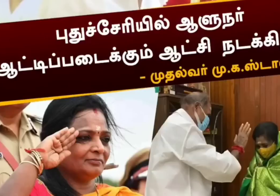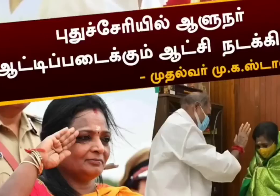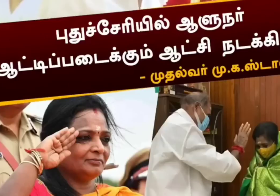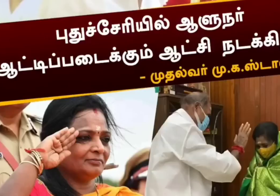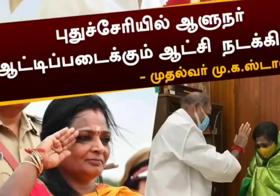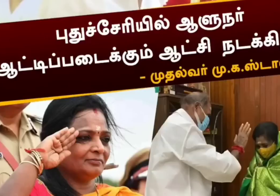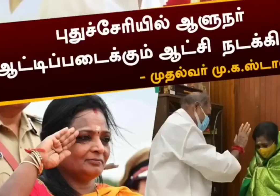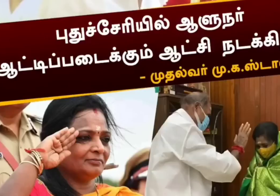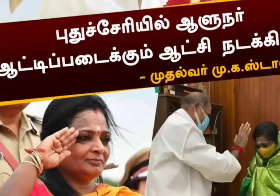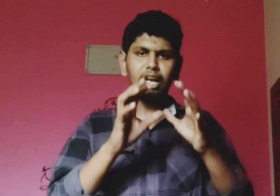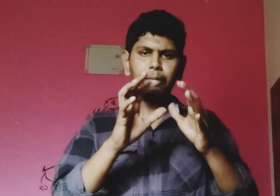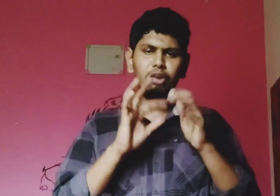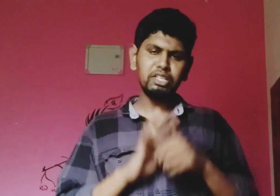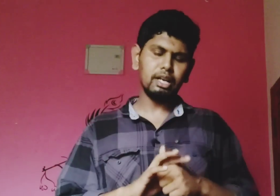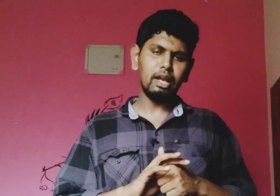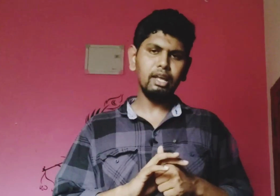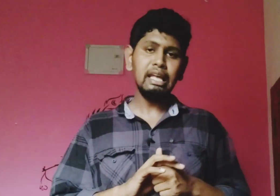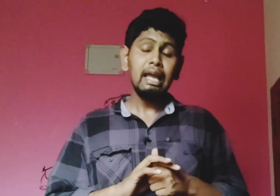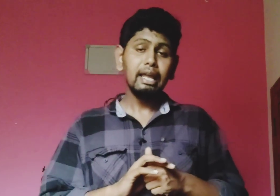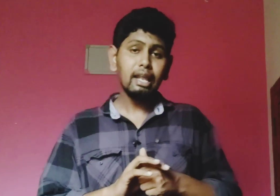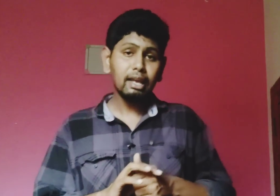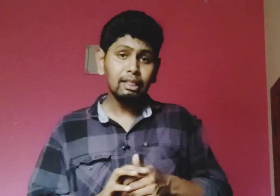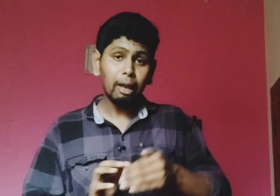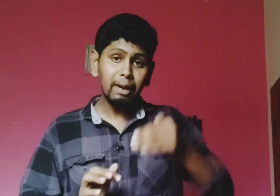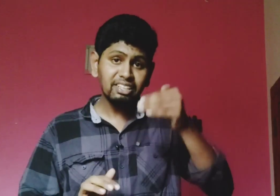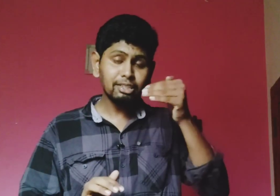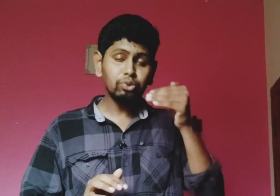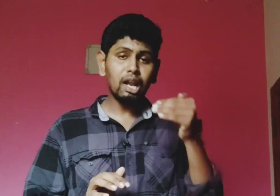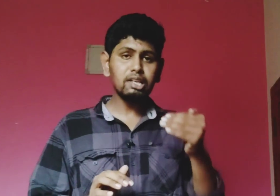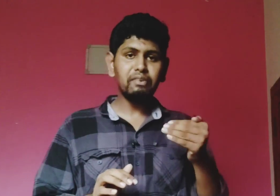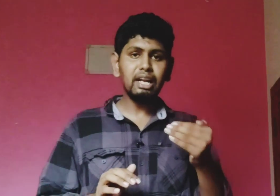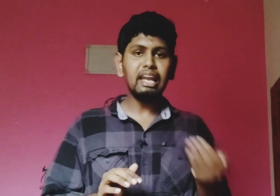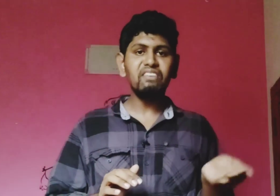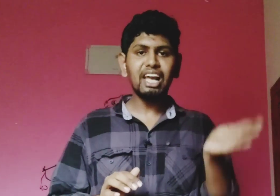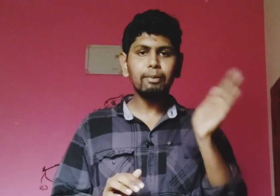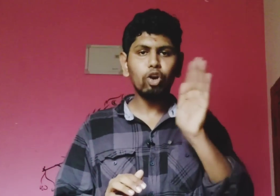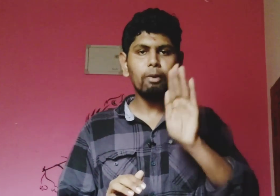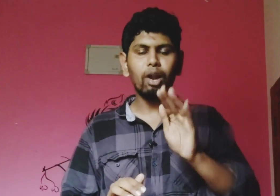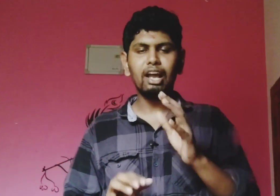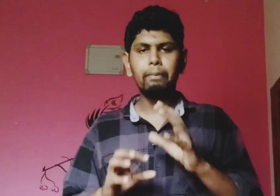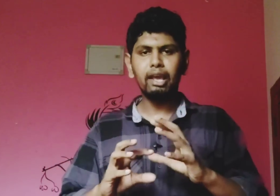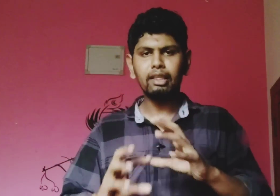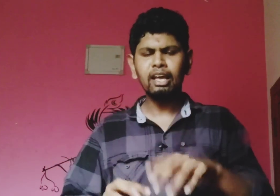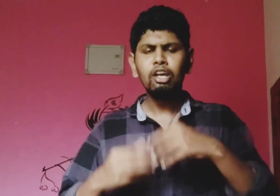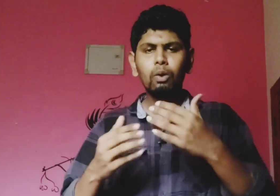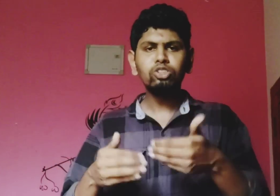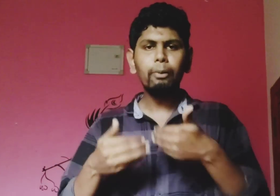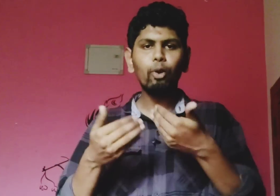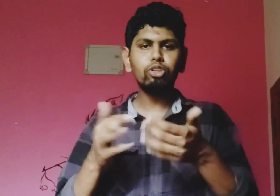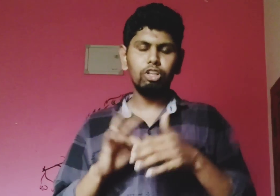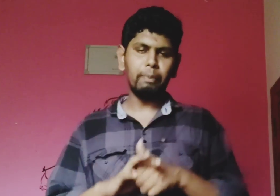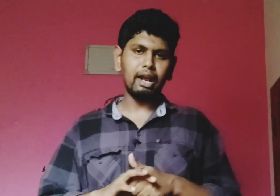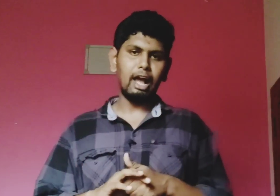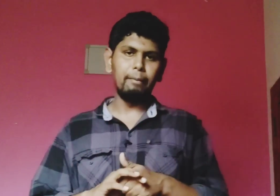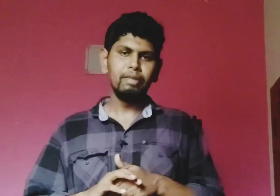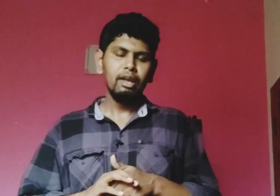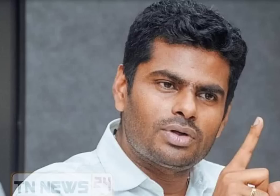பல்வேறு வகையான குற்றச்சாட்டுகளை முன் வச்சிருக்காரு. இதற்கு தமிழிசை சவுந்தரராஜன் அவர்கள் என்ன விளக்கம் கொடுக்க போறாங்க அப்படிங்கறத கொஞ்சம் பொறுத்திருந்து பார்க்கலாம். இது